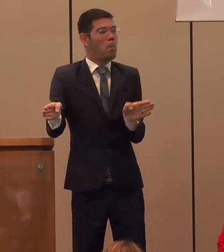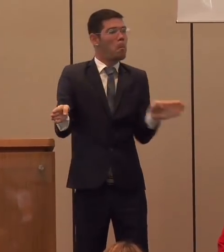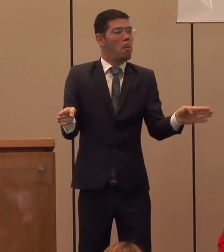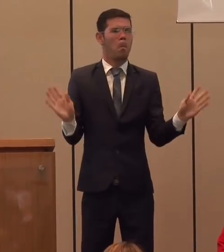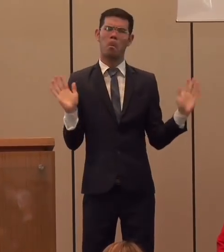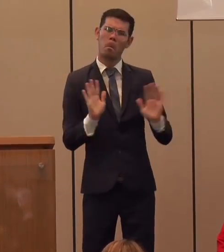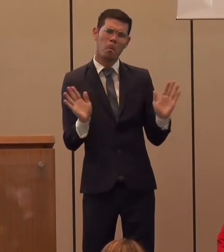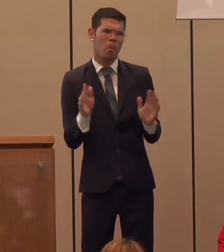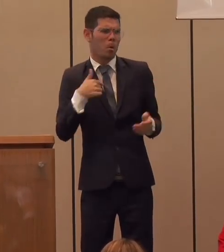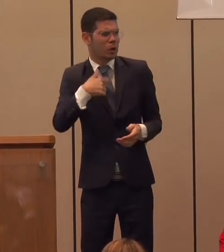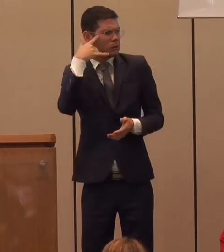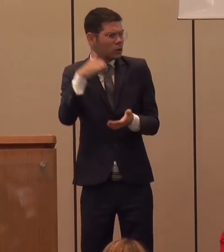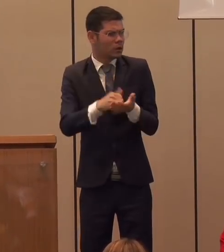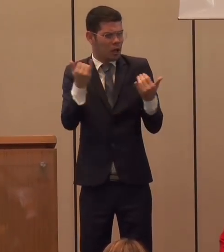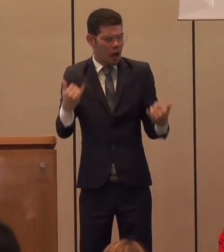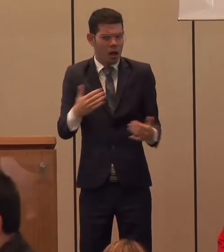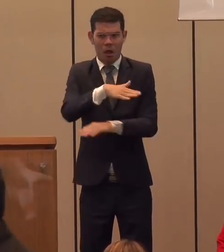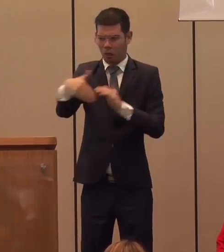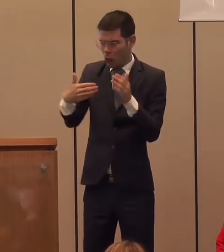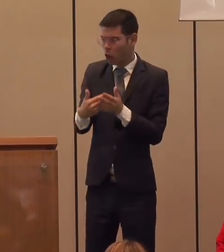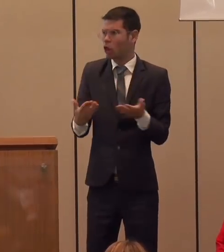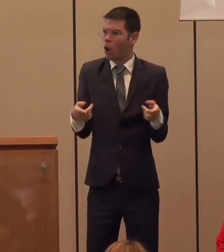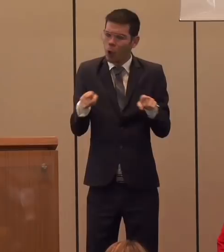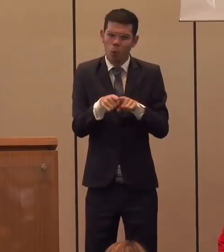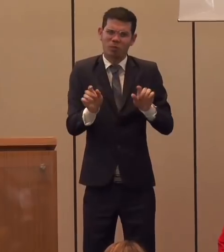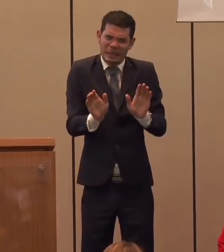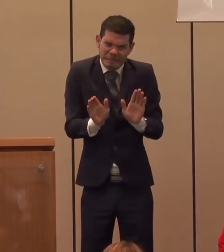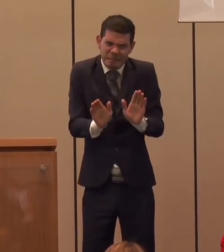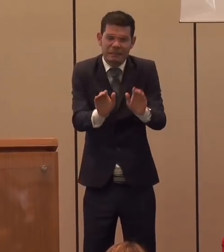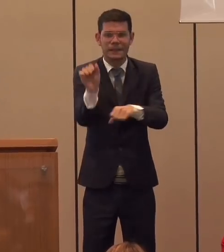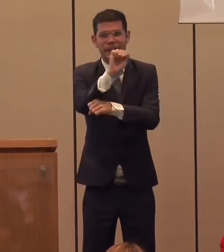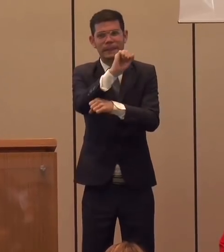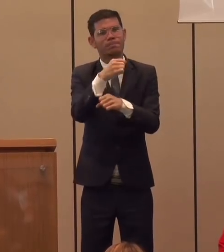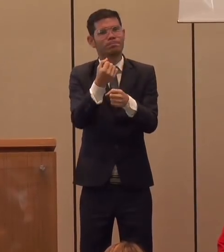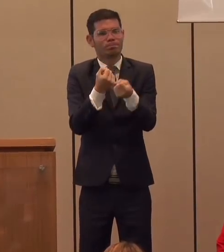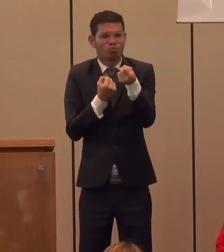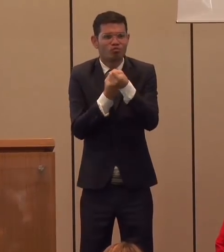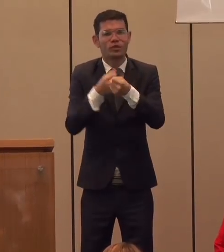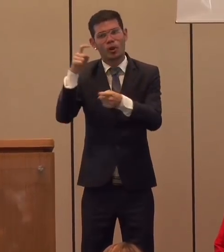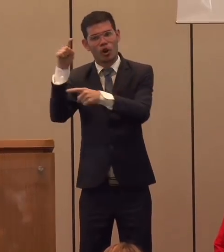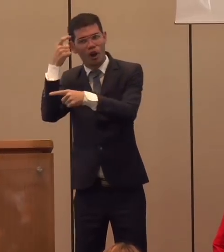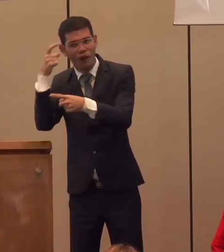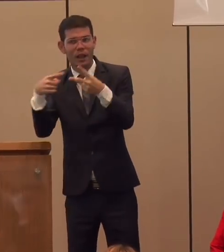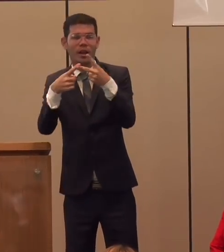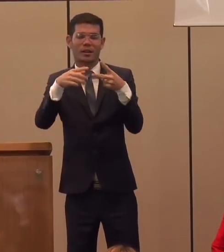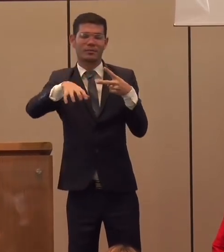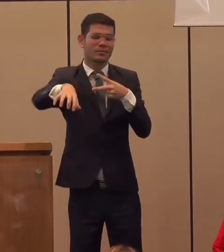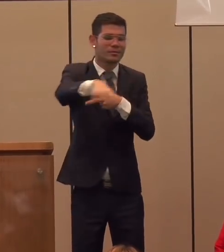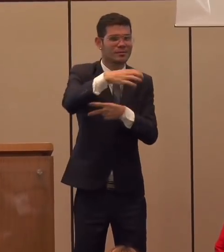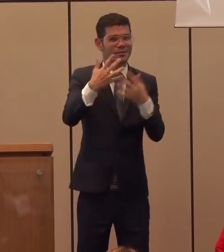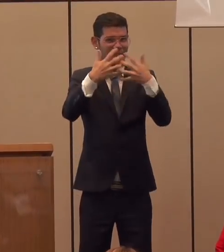yo creo que todos en este momento estamos jalando el mismo carro estamos trabajando de la mano gobierno sector privado empresarios los